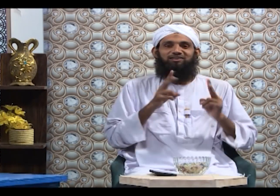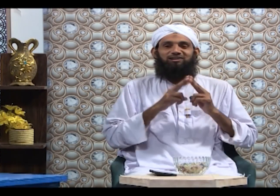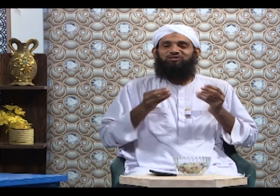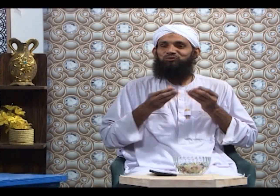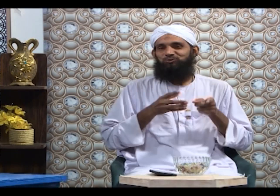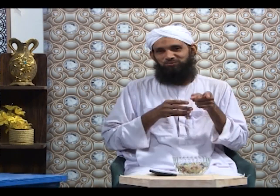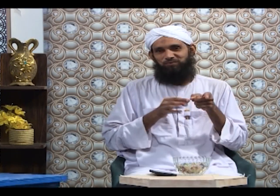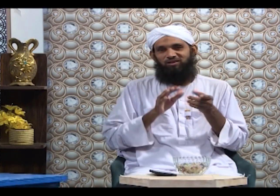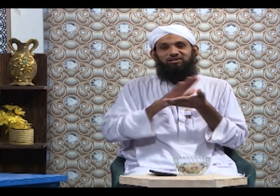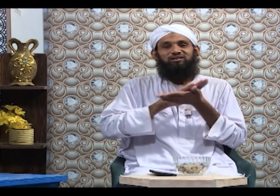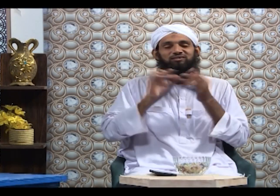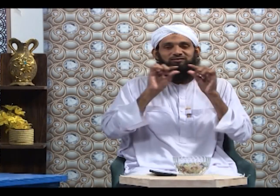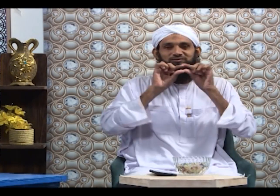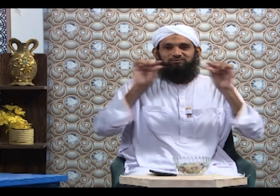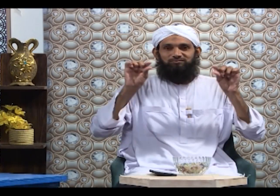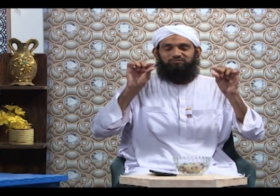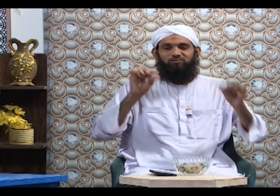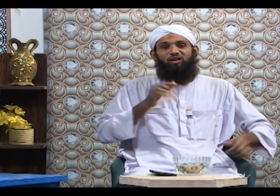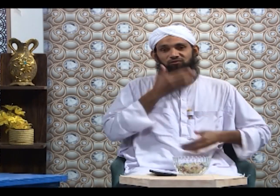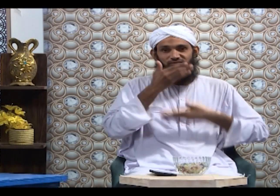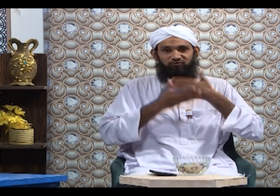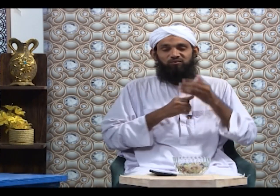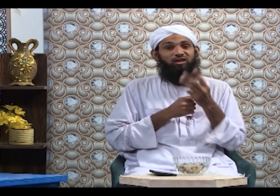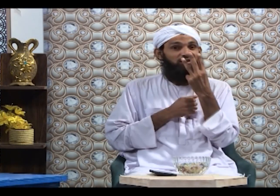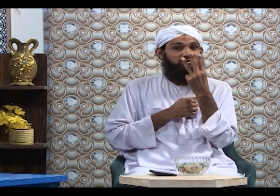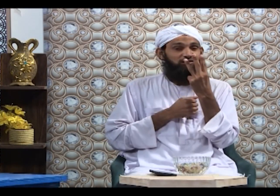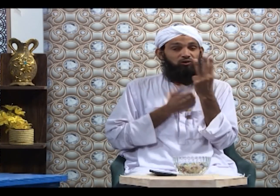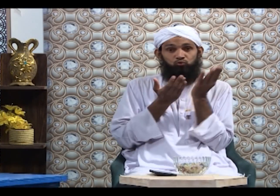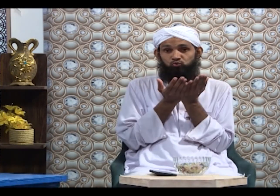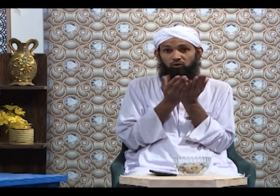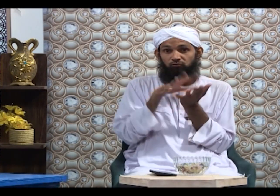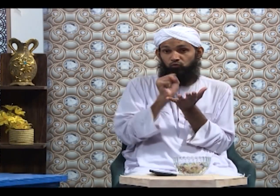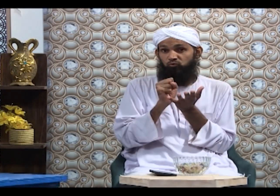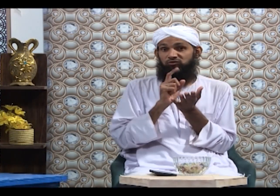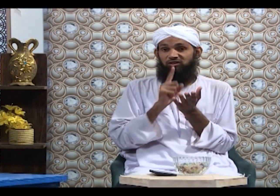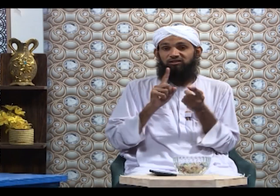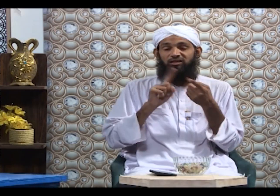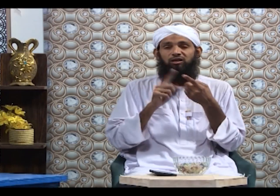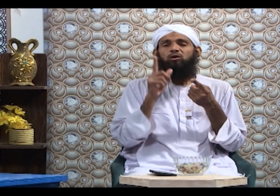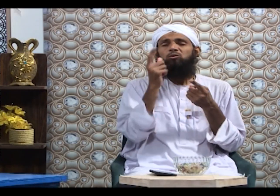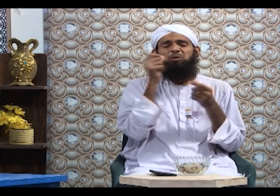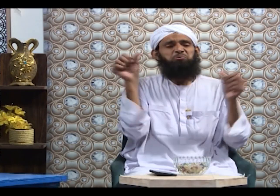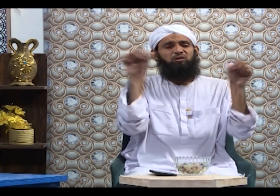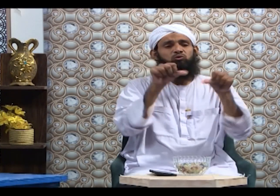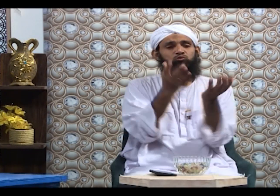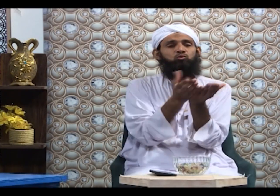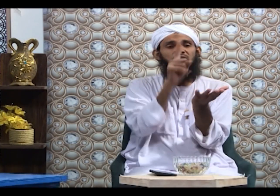حدیث پاک میں ہے 3 دعاؤں کی قبولیت میں کوئی شک نہیں۔ نمبر 1 مظلوم کی دعا، نمبر 2 مسافر کی